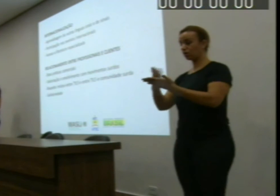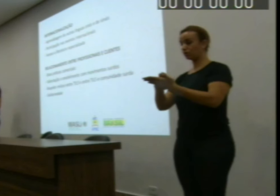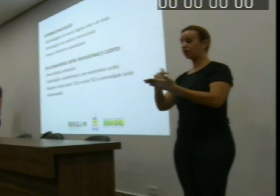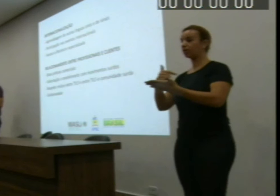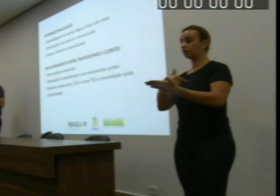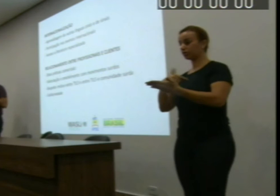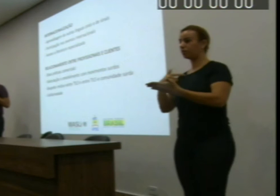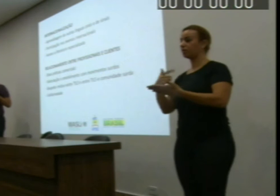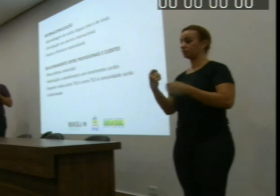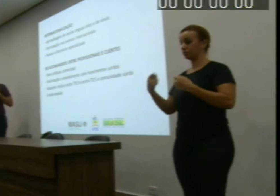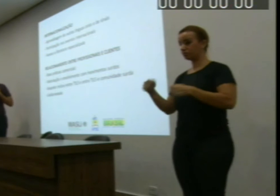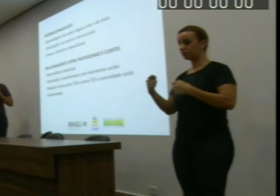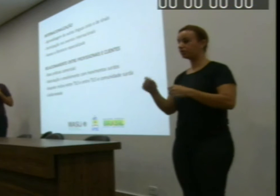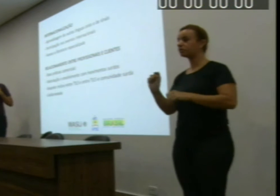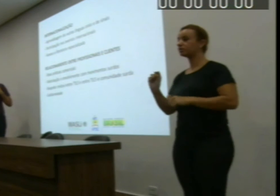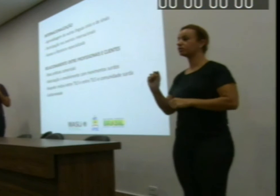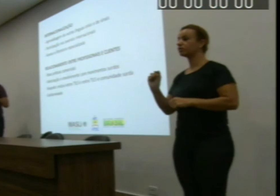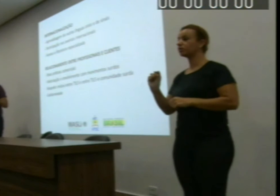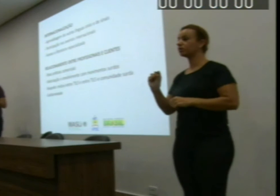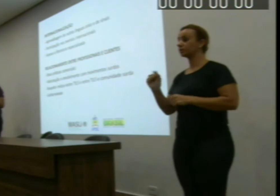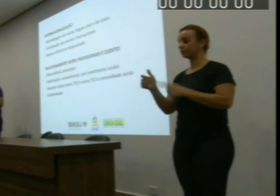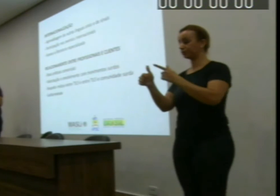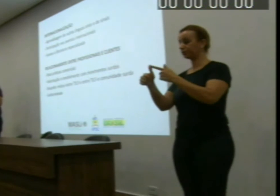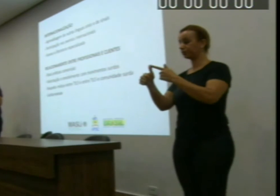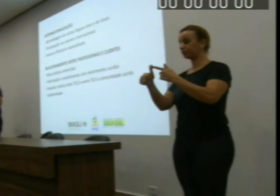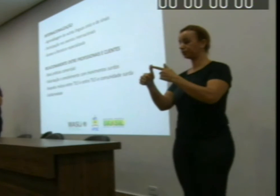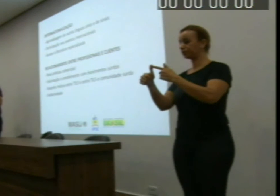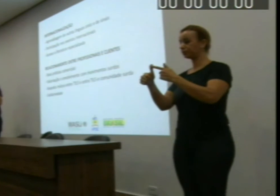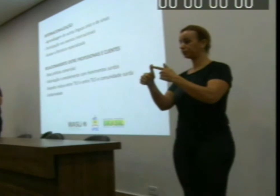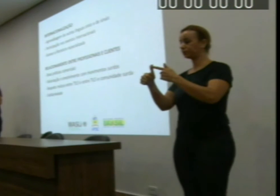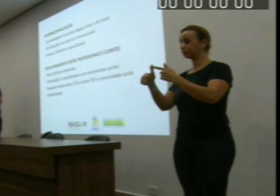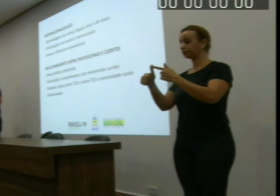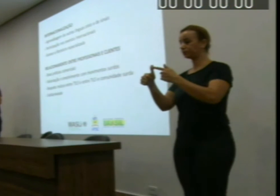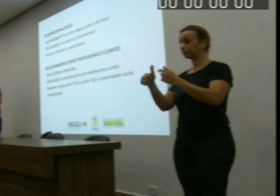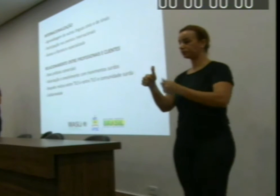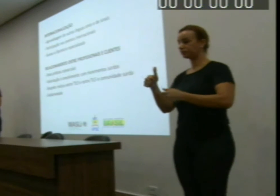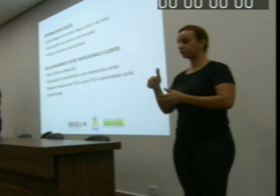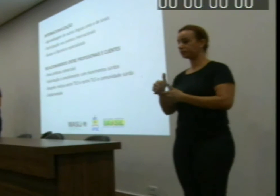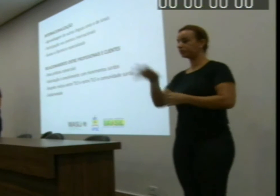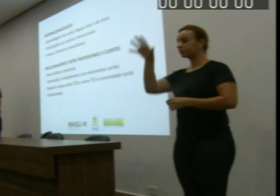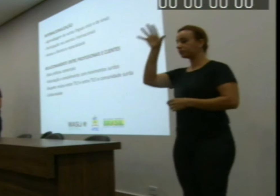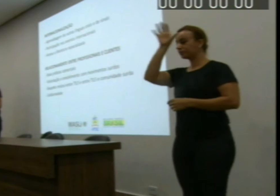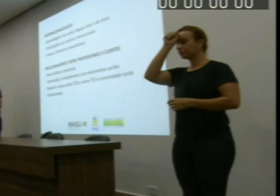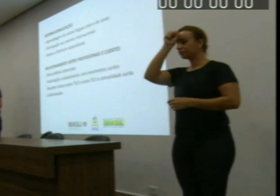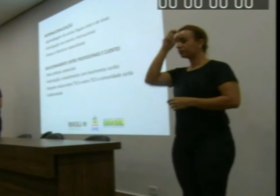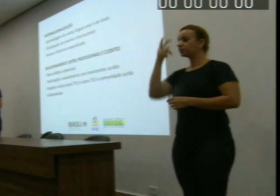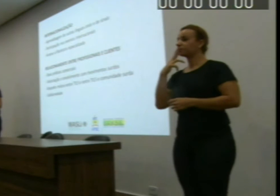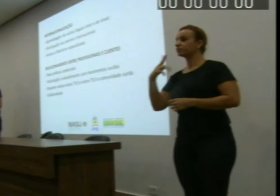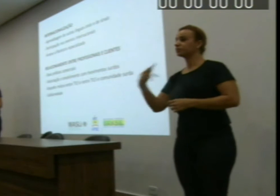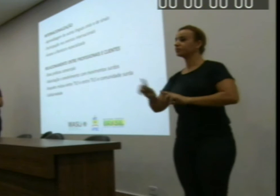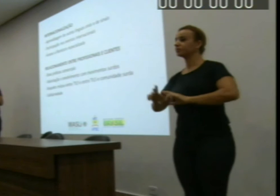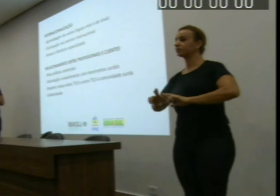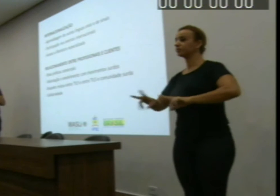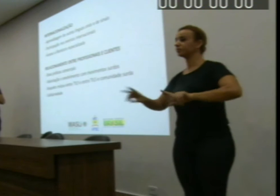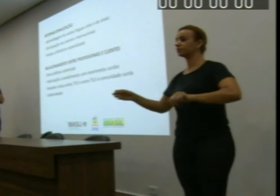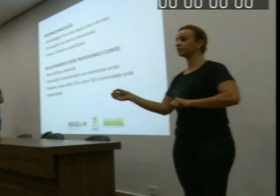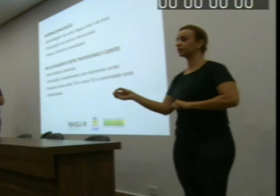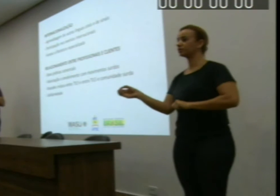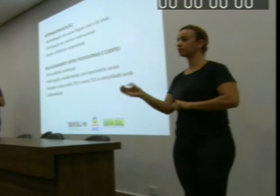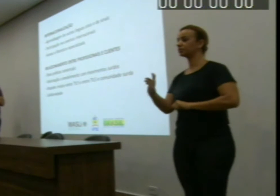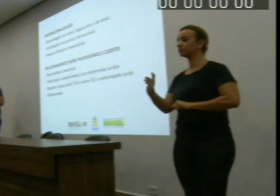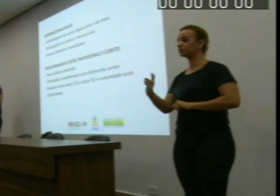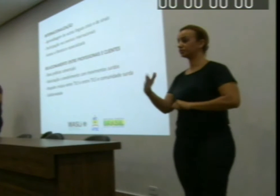globalizar de que maneira primeiro aprendendo novas línguas nós